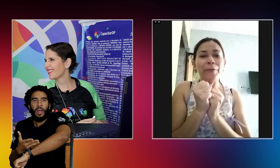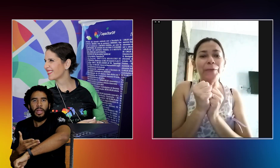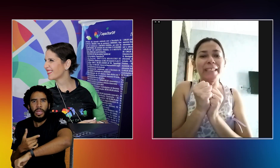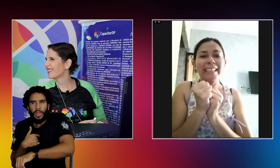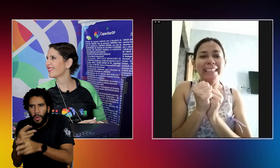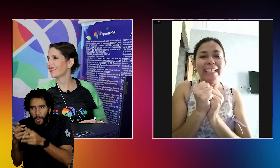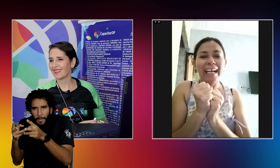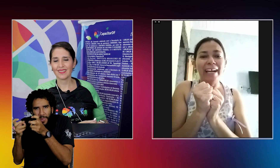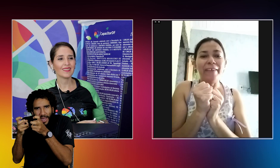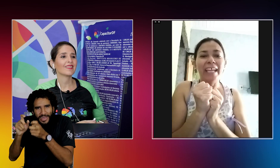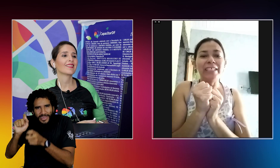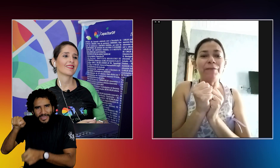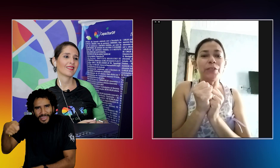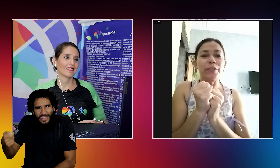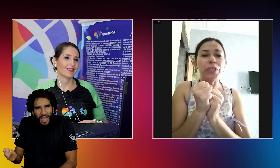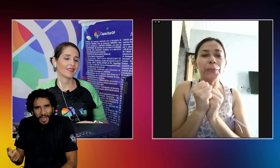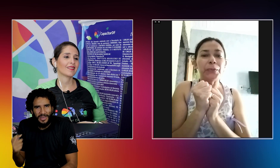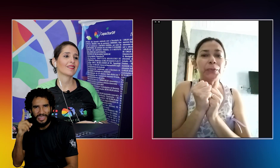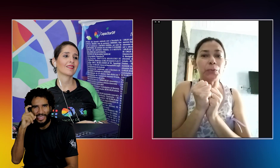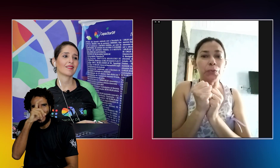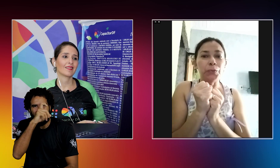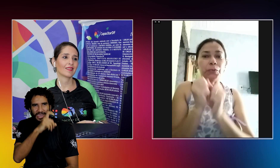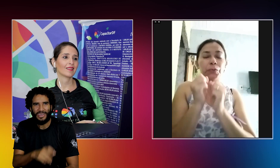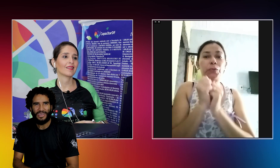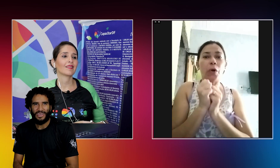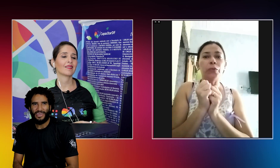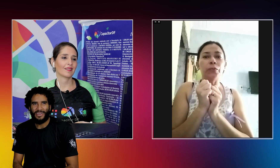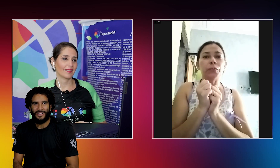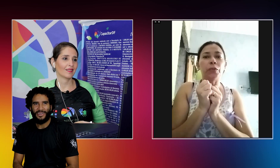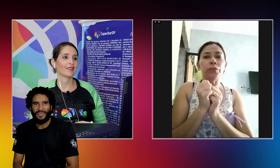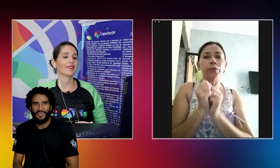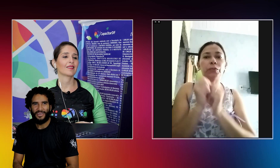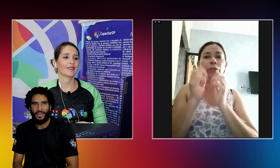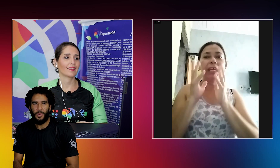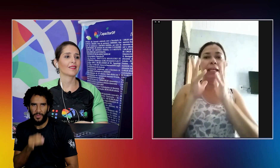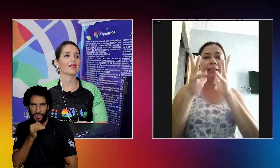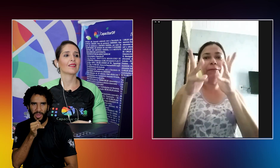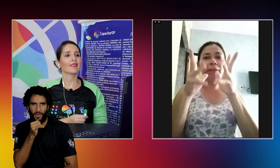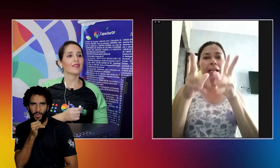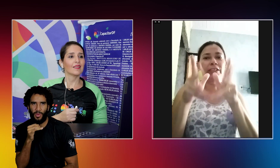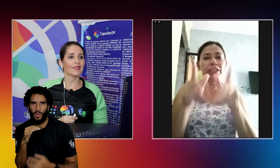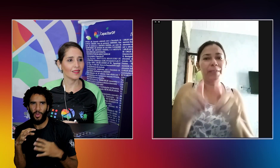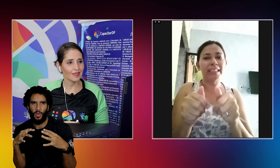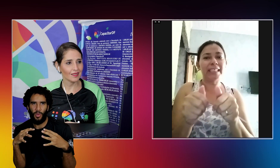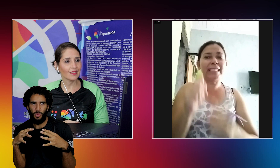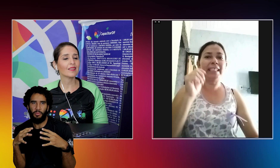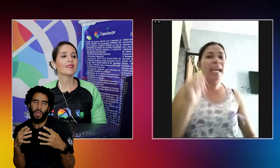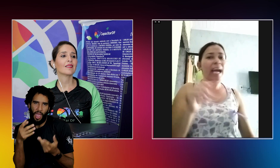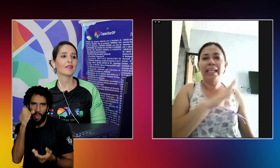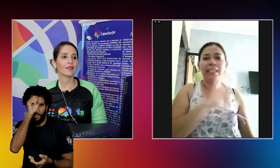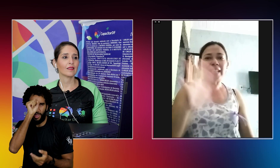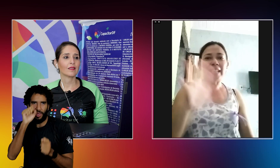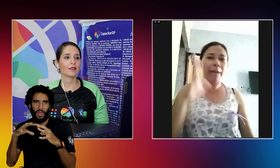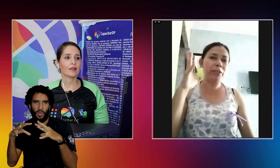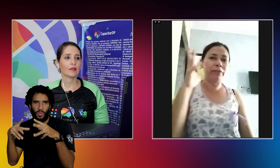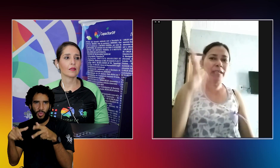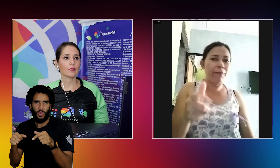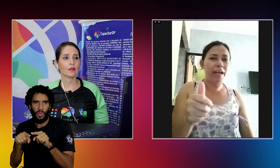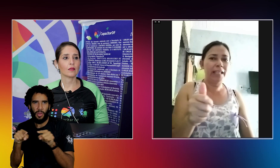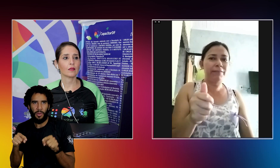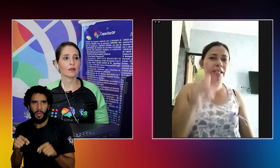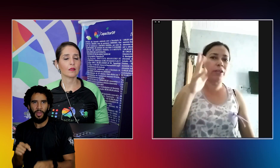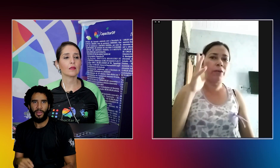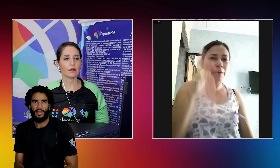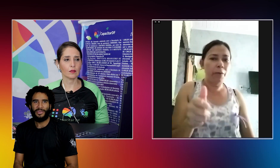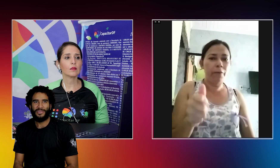o sinal, é difícil, tipo, tudo, todos, ou tudo. A gente aprende assim. Aí ele está rapidinho, ele